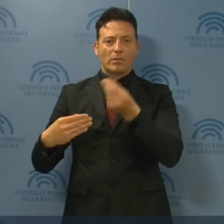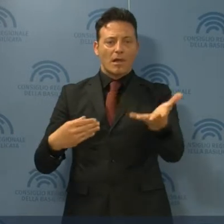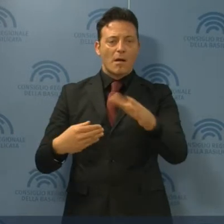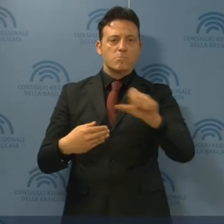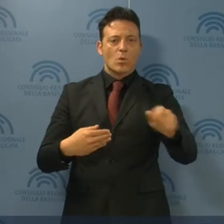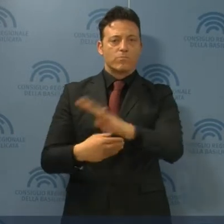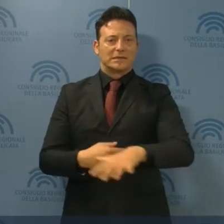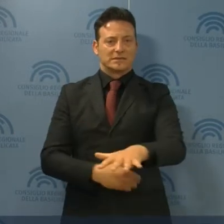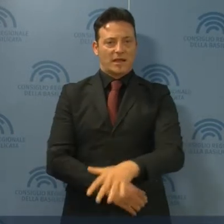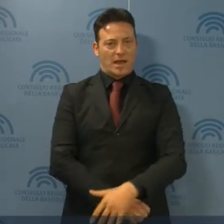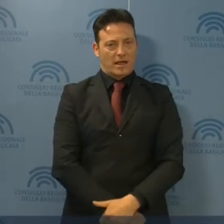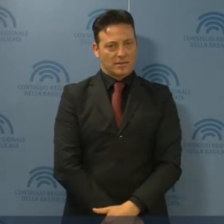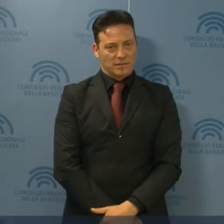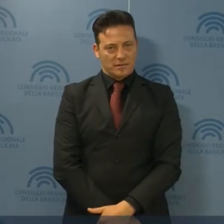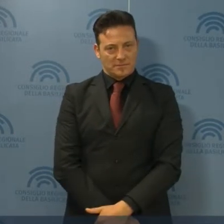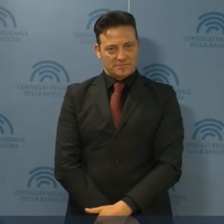alla basilicata